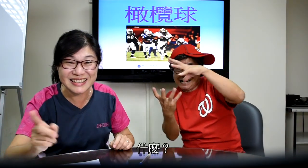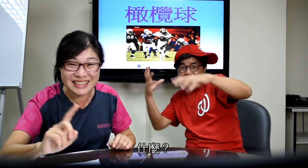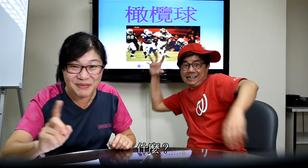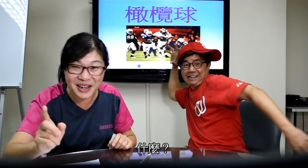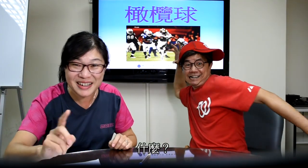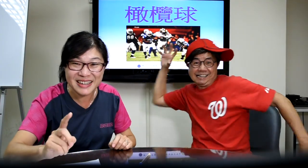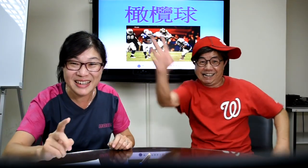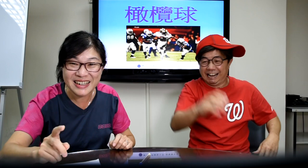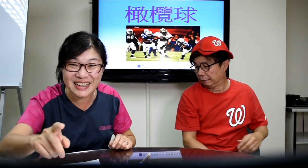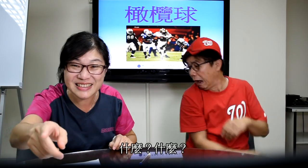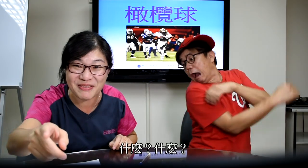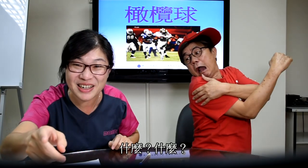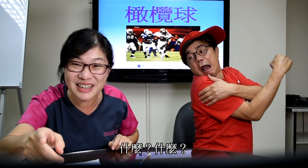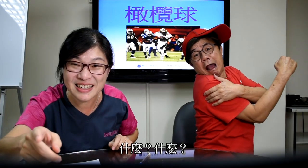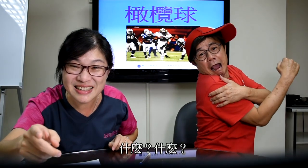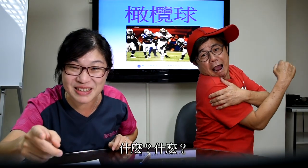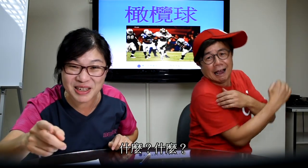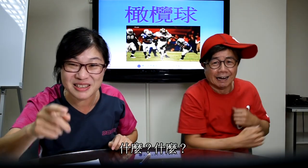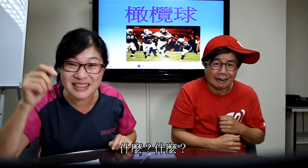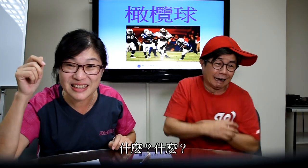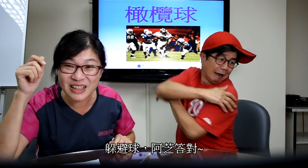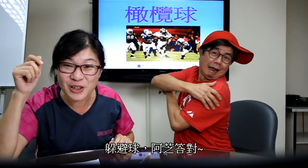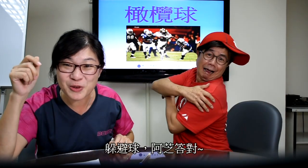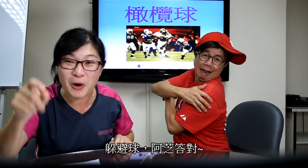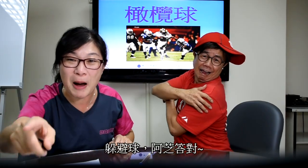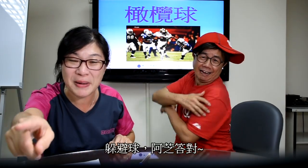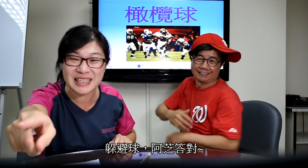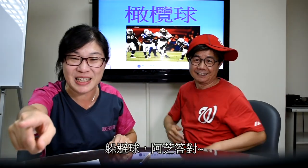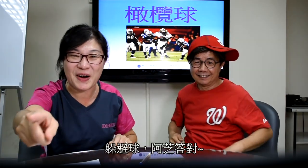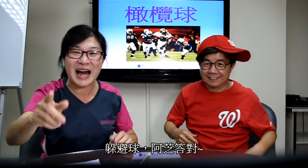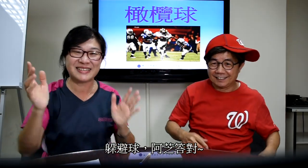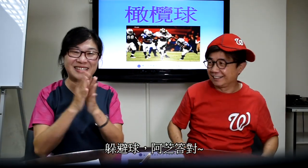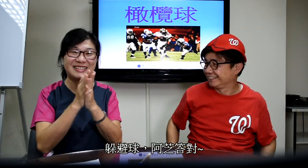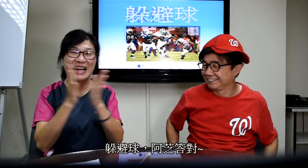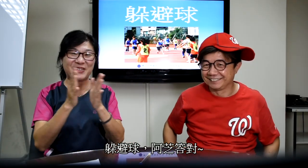什么？什么？什么？躲避球，阿芝答对。